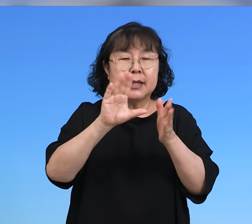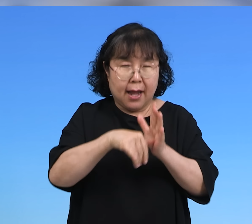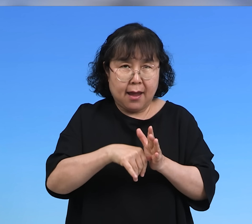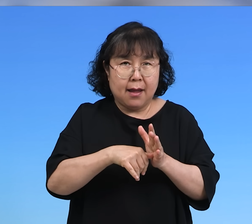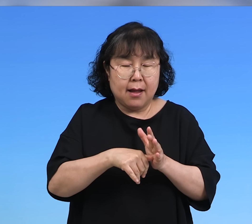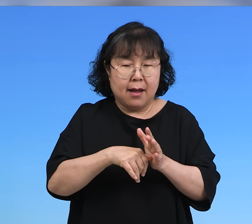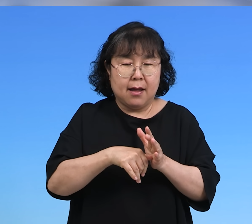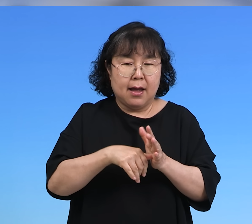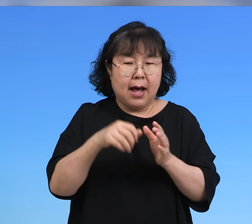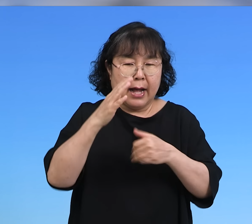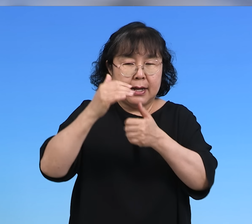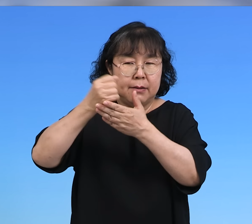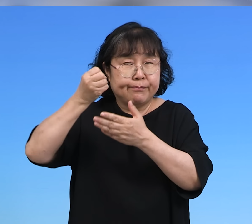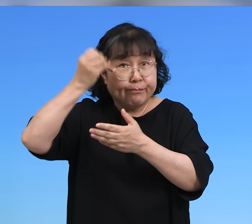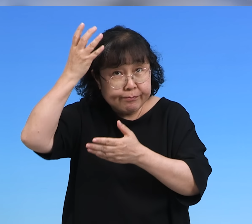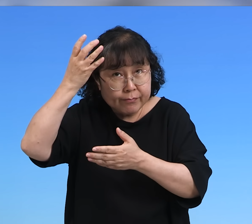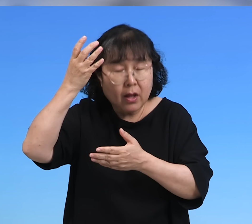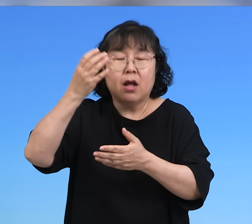때문이에요.